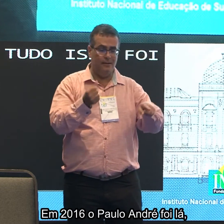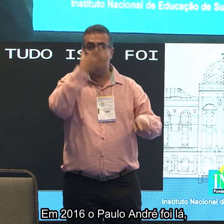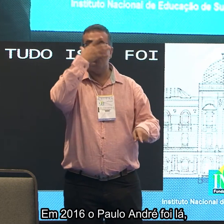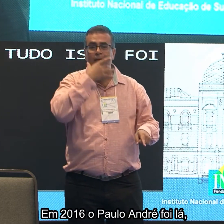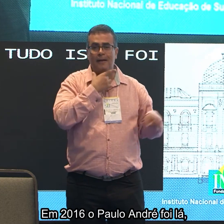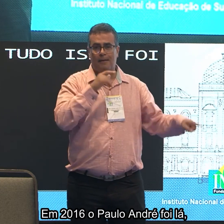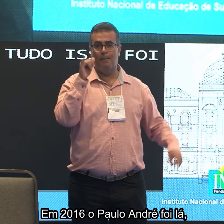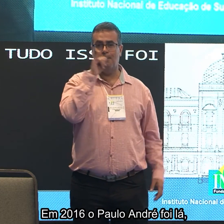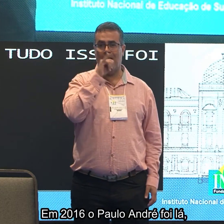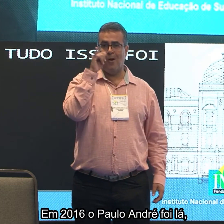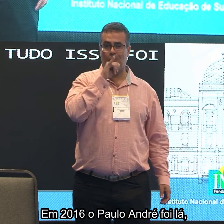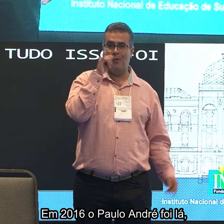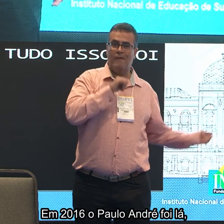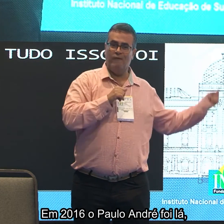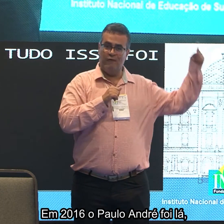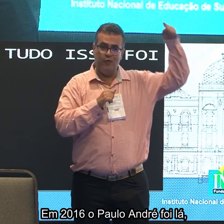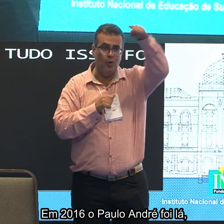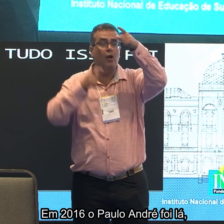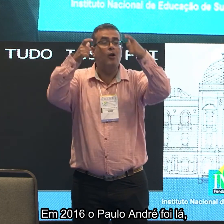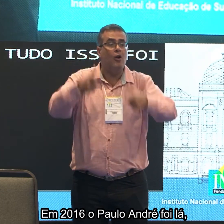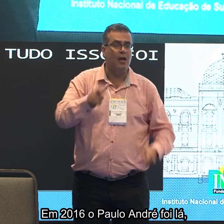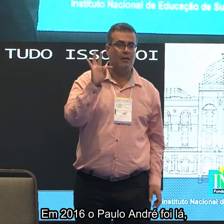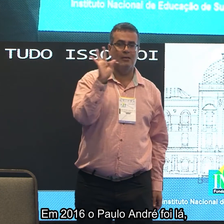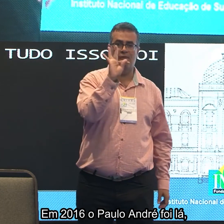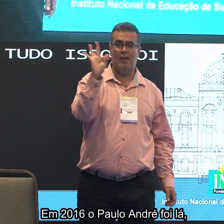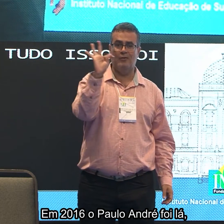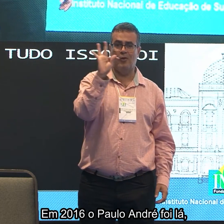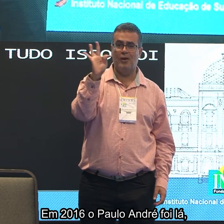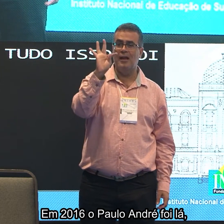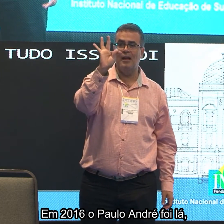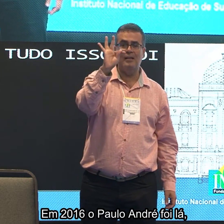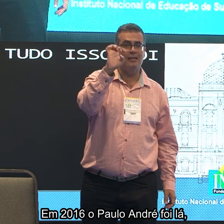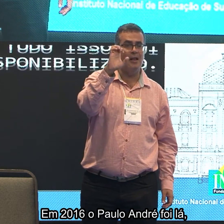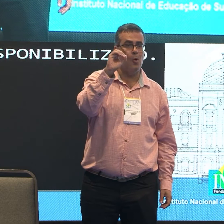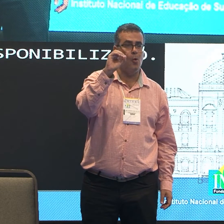E em 2016, o Paulo André, né, ele foi lá.